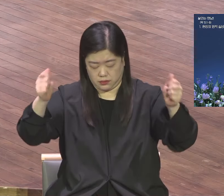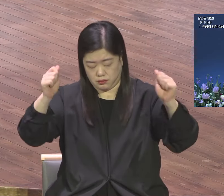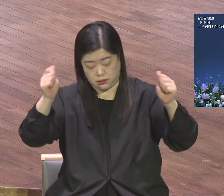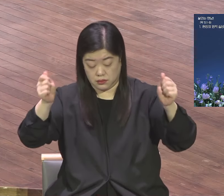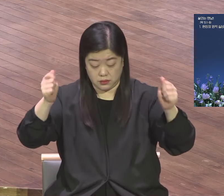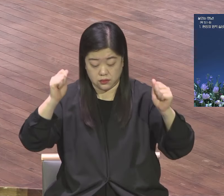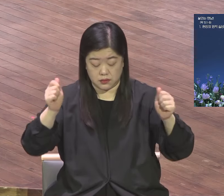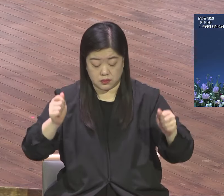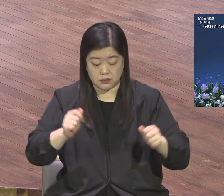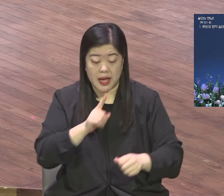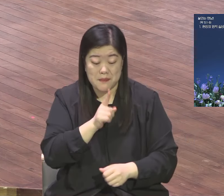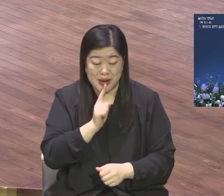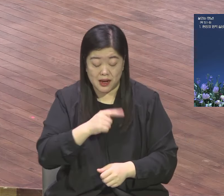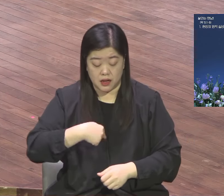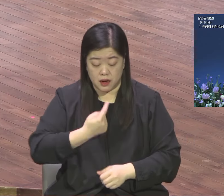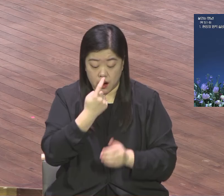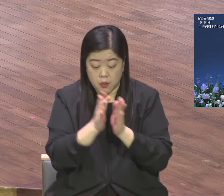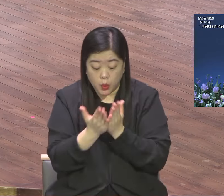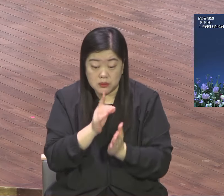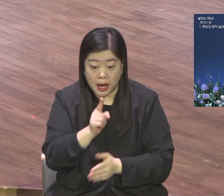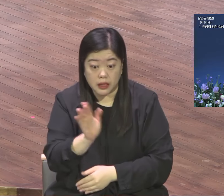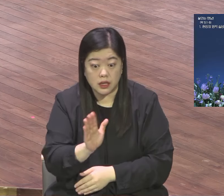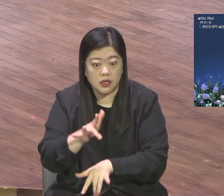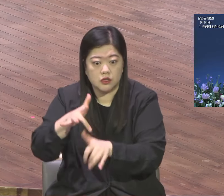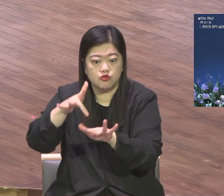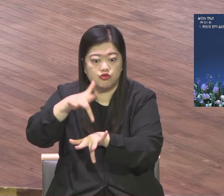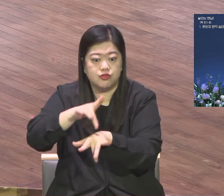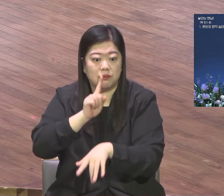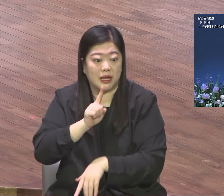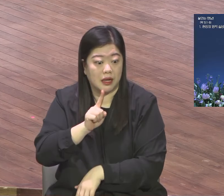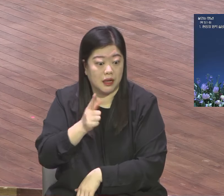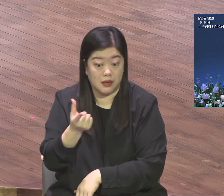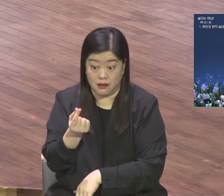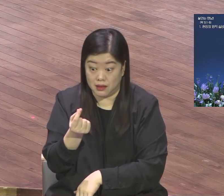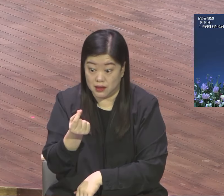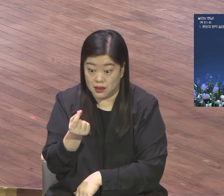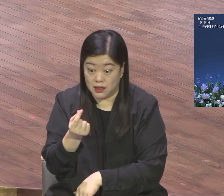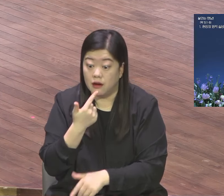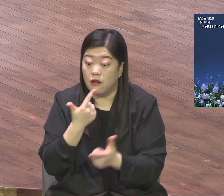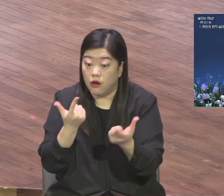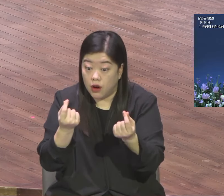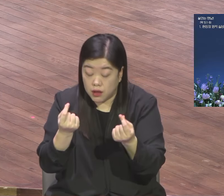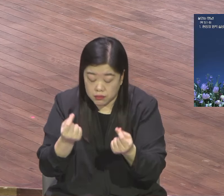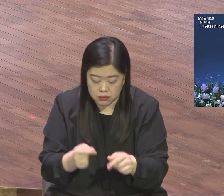인간에게 유익한 방향으로 인도하지 않는다는 것입니다.